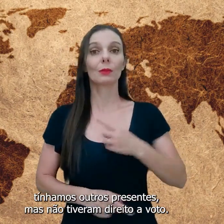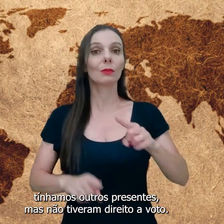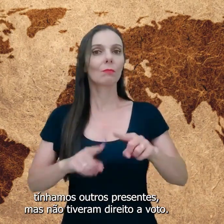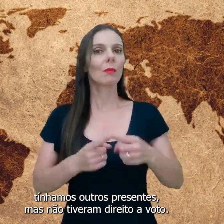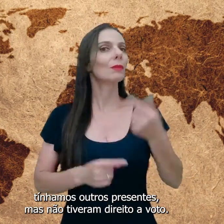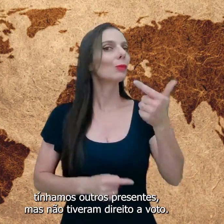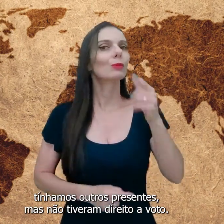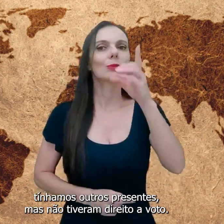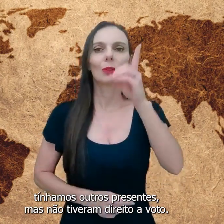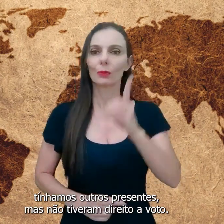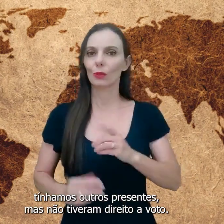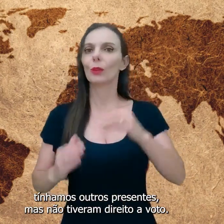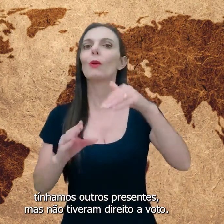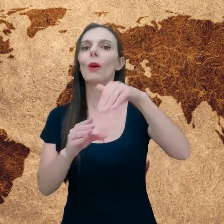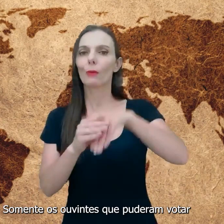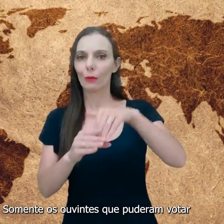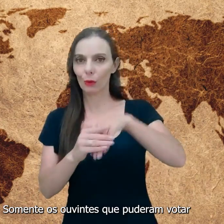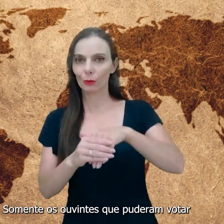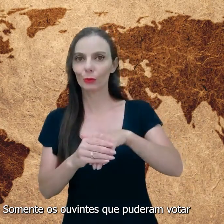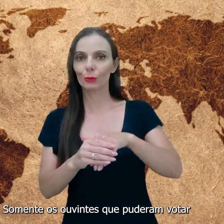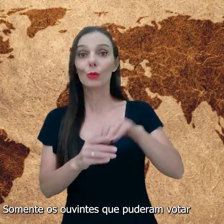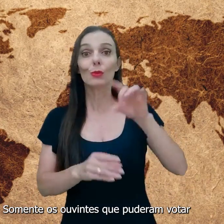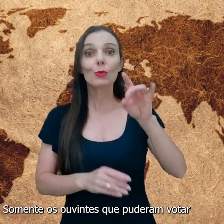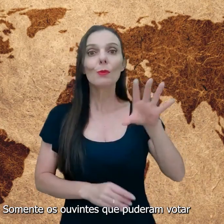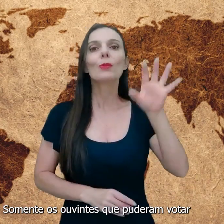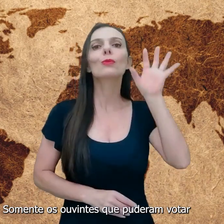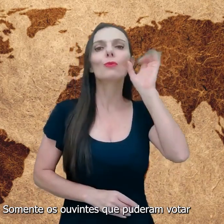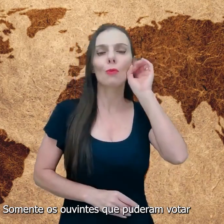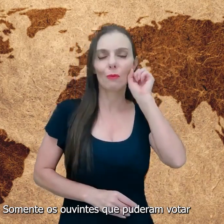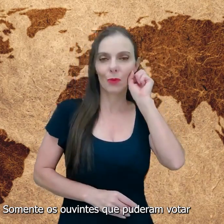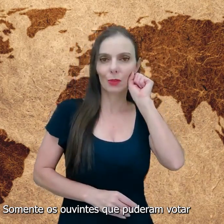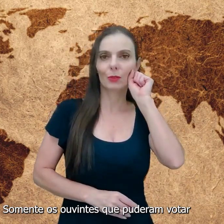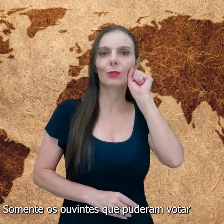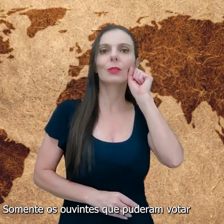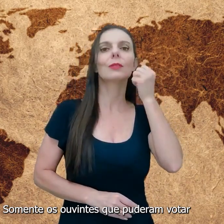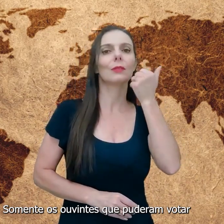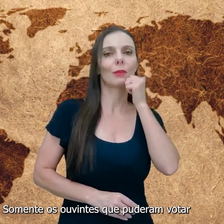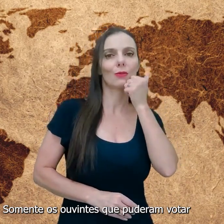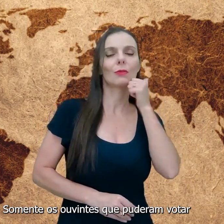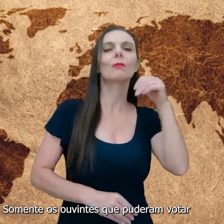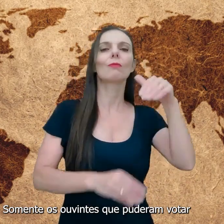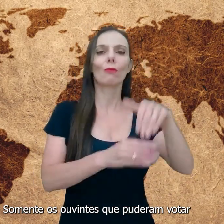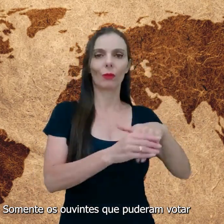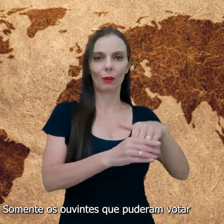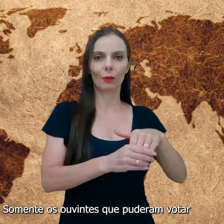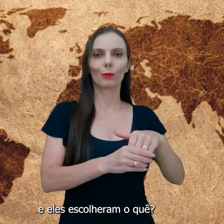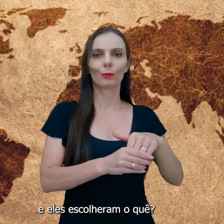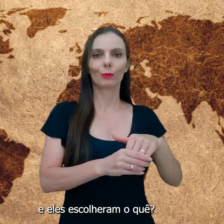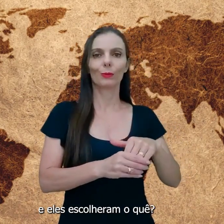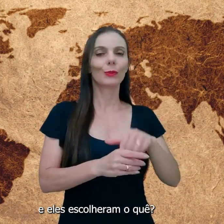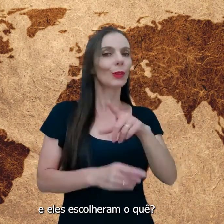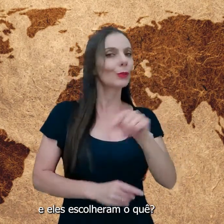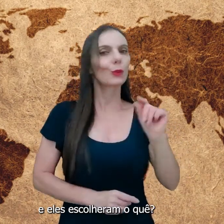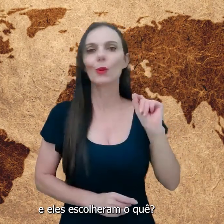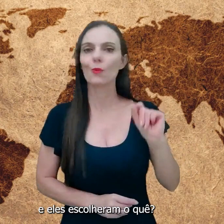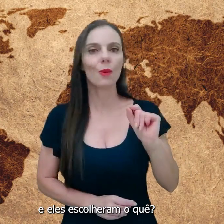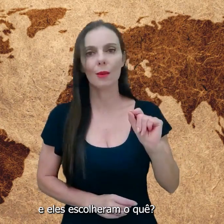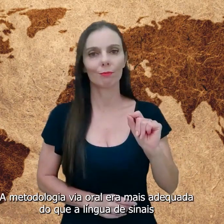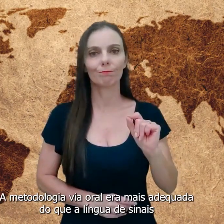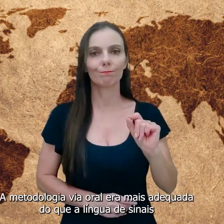tiveram direito a voto. Somente os ouvintes que puderam votar. E eles escolheram o quê? Que a